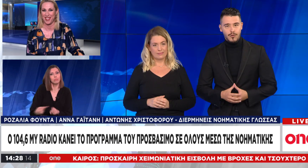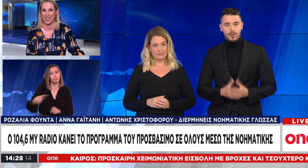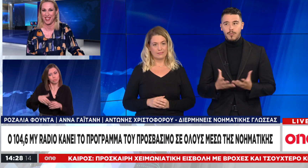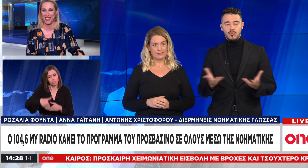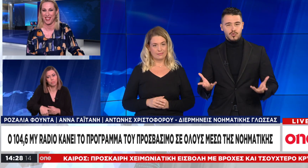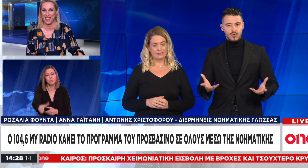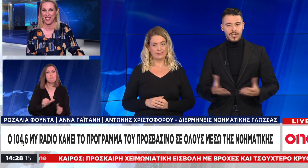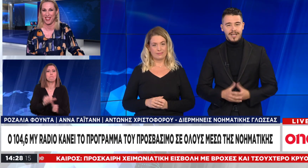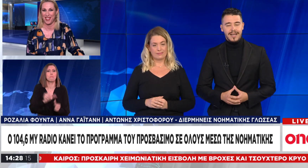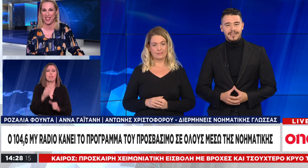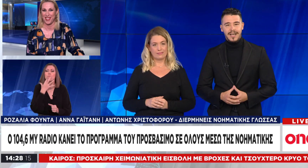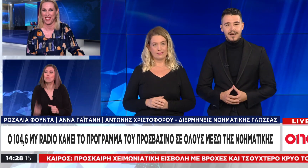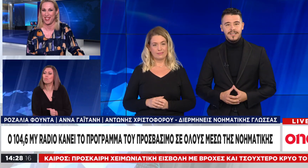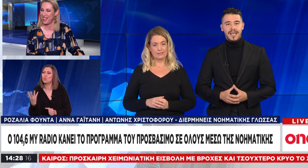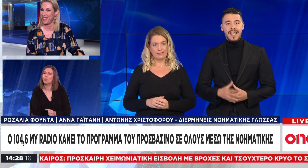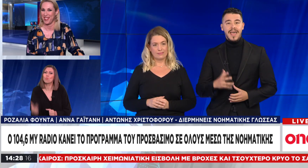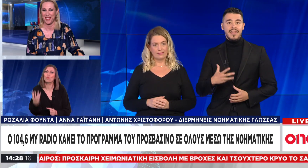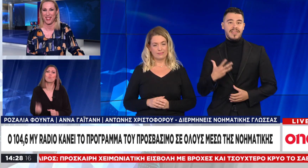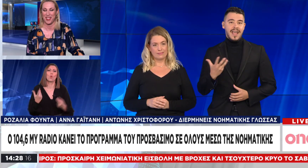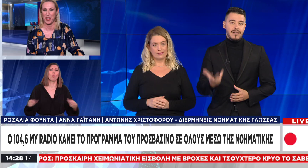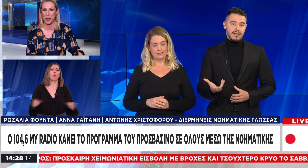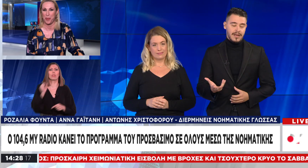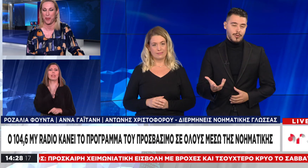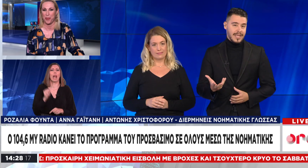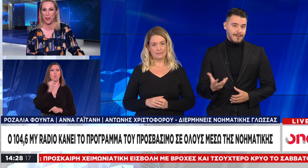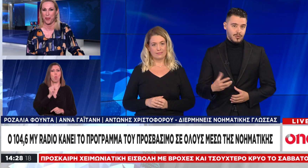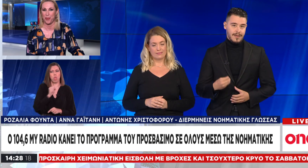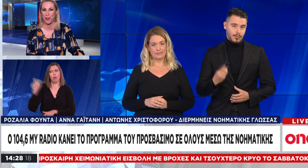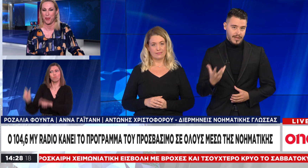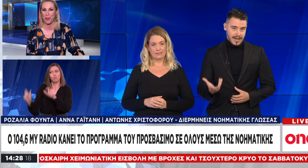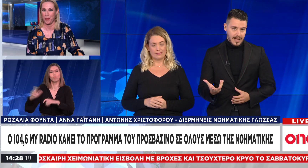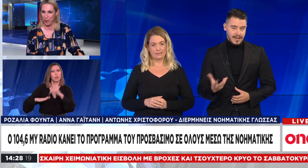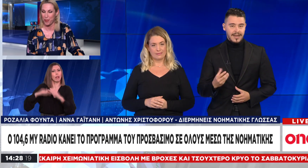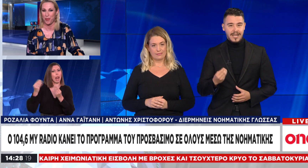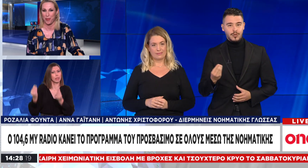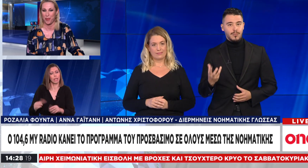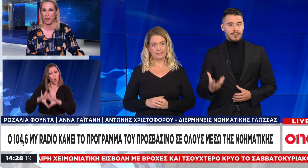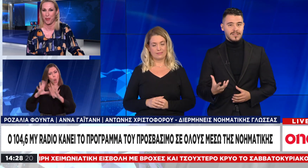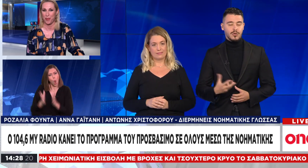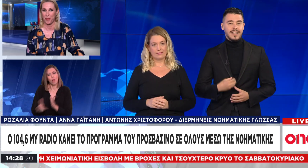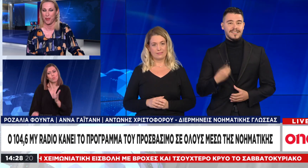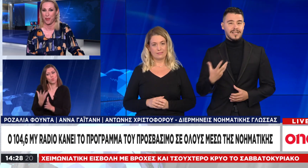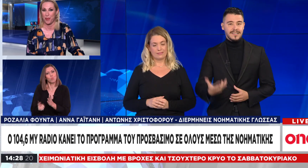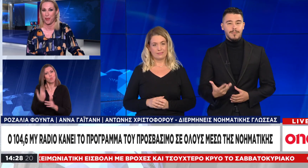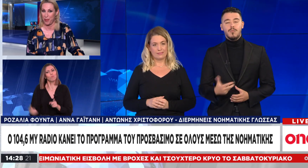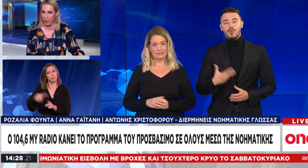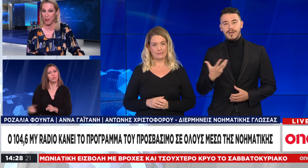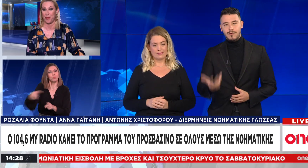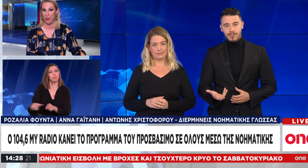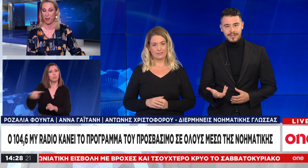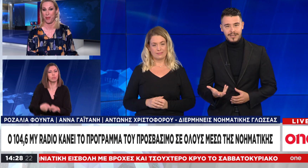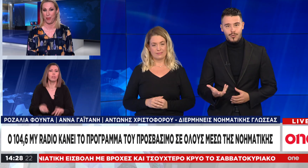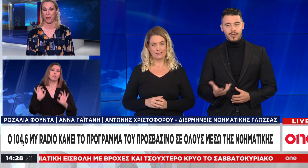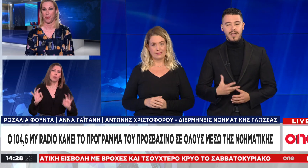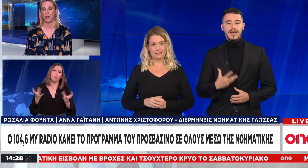κυκλοφορούν από όλους τους καλλιτέχνες δεν αποθηκεύονται πουθενά είναι κάτι το οποίο μας ρωτάνε ξανά και ξανά πού μπορούμε να